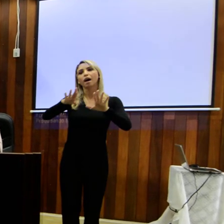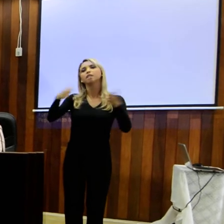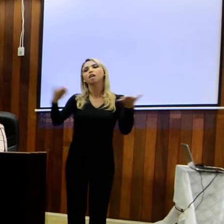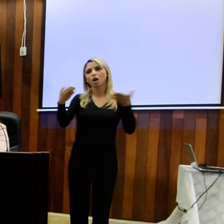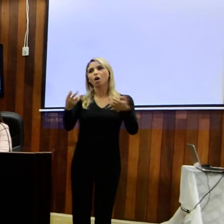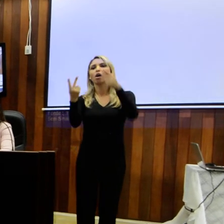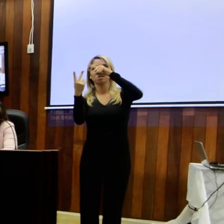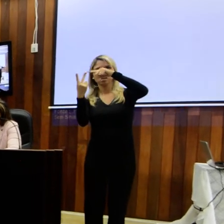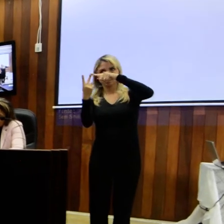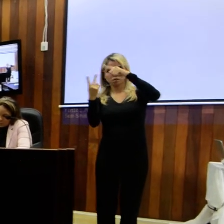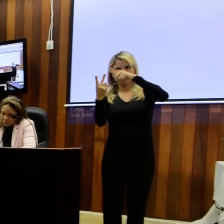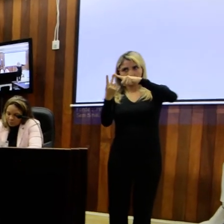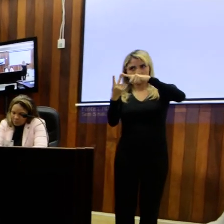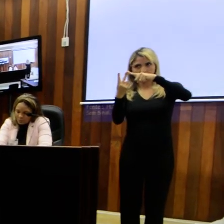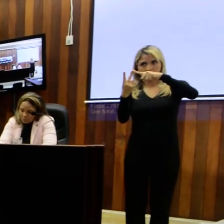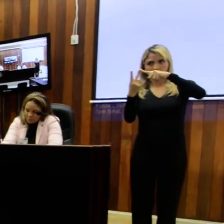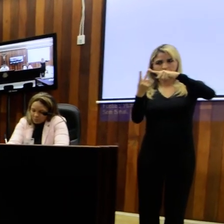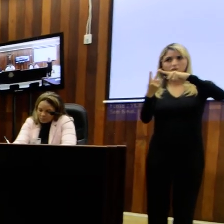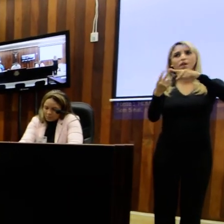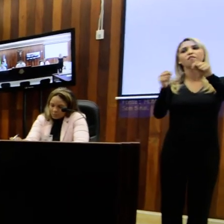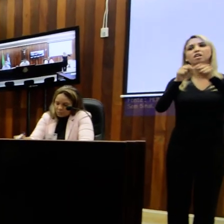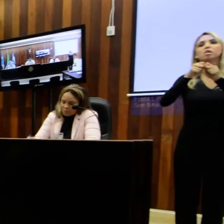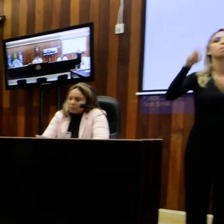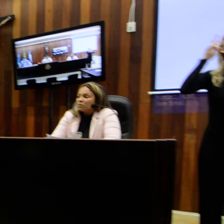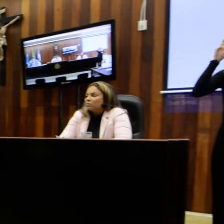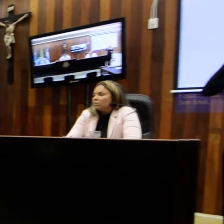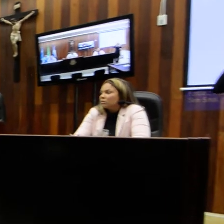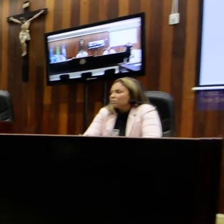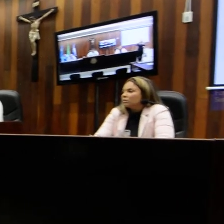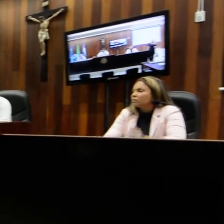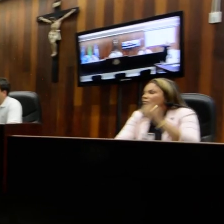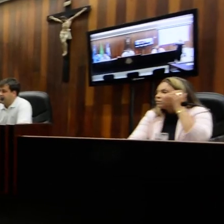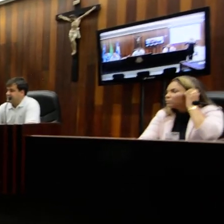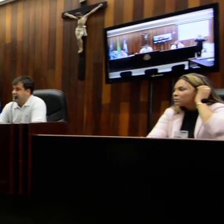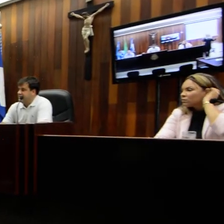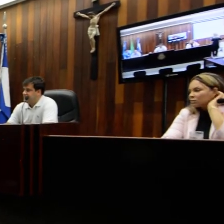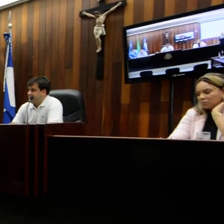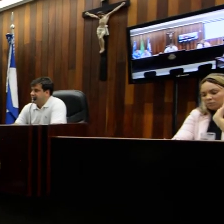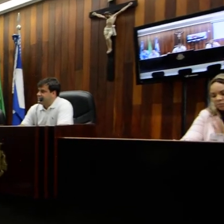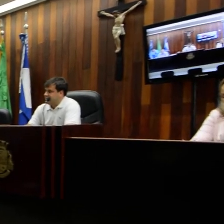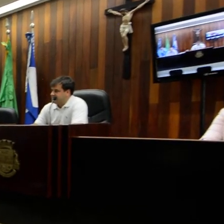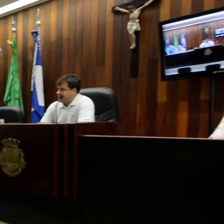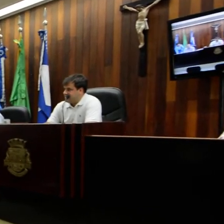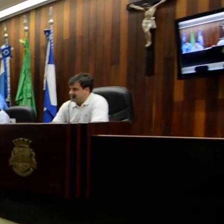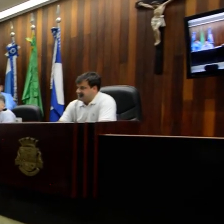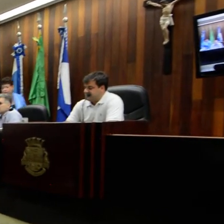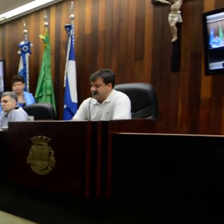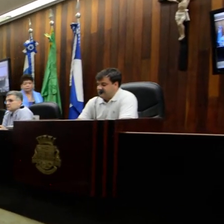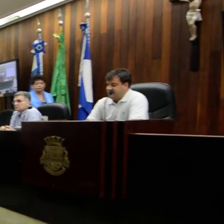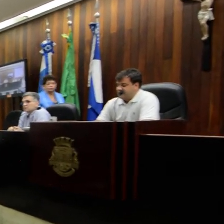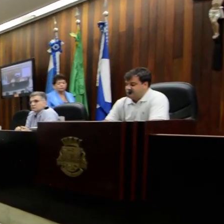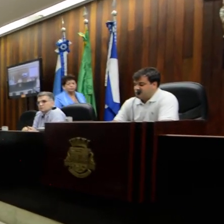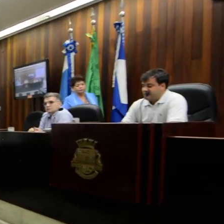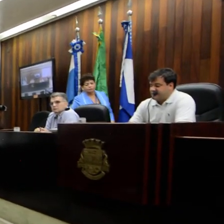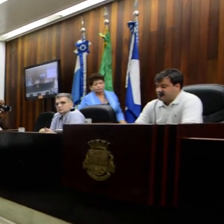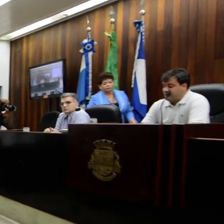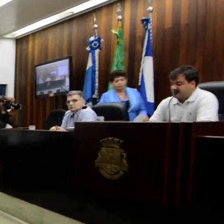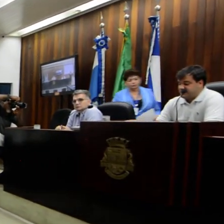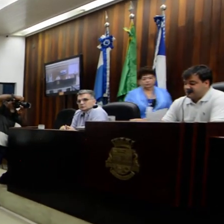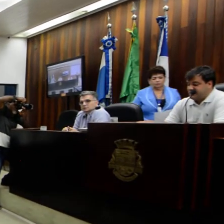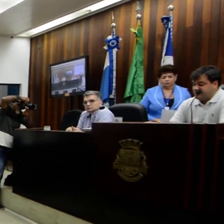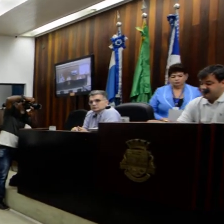nós resolvemos fazer uma lembrança da história dos 44 presidentes que passaram nessa casa. Dos